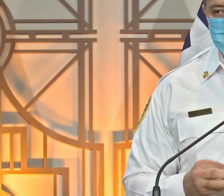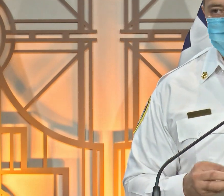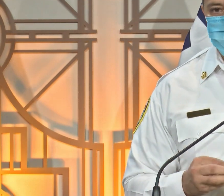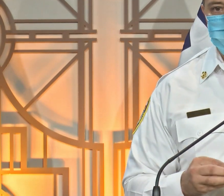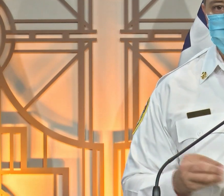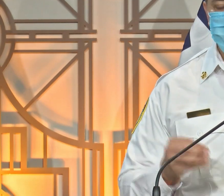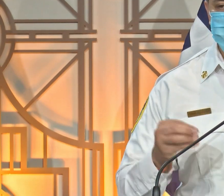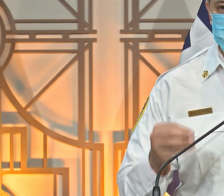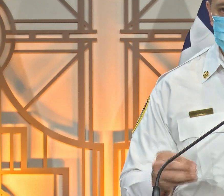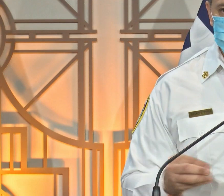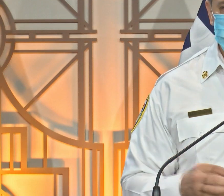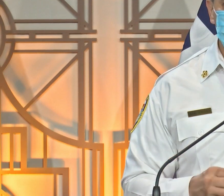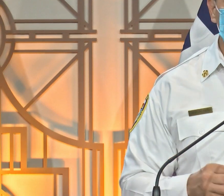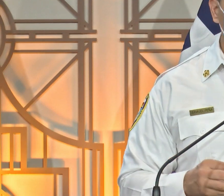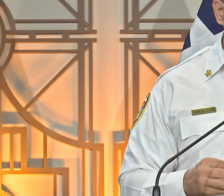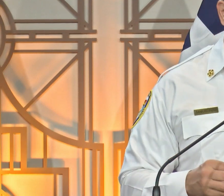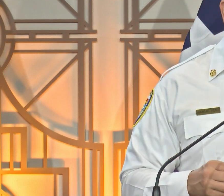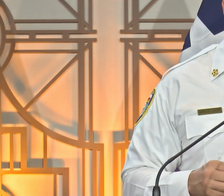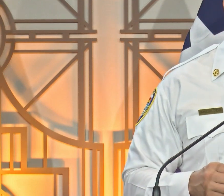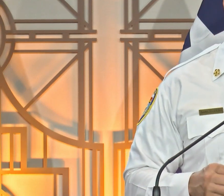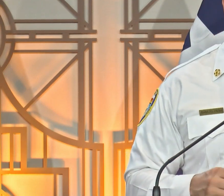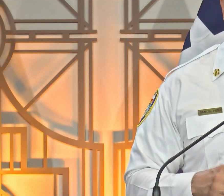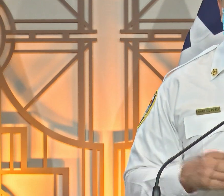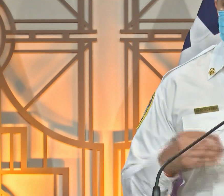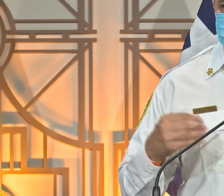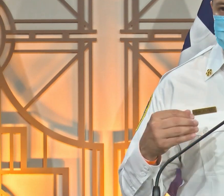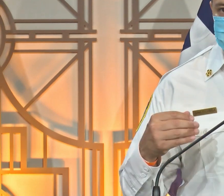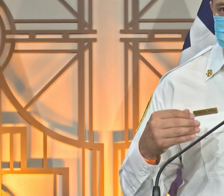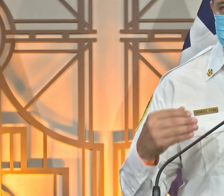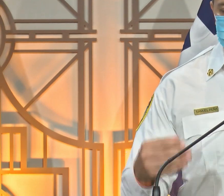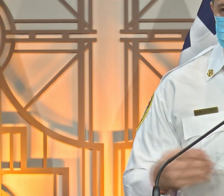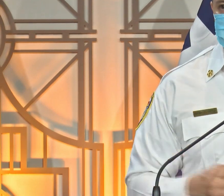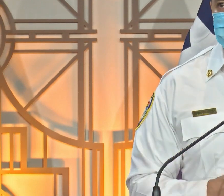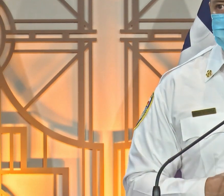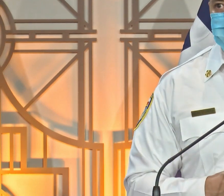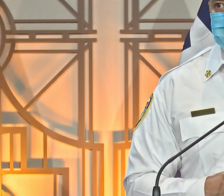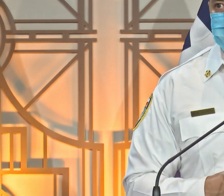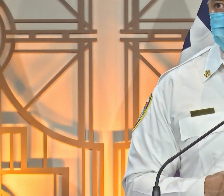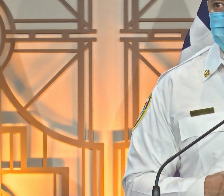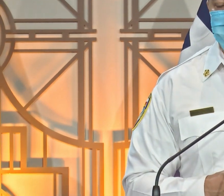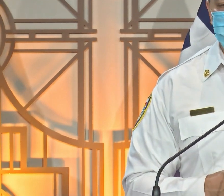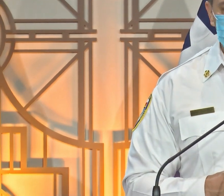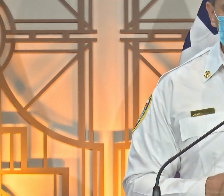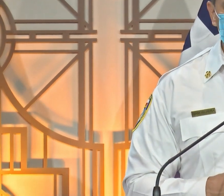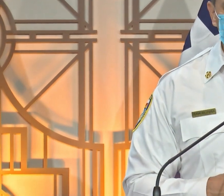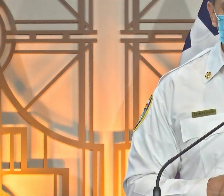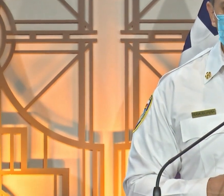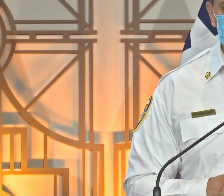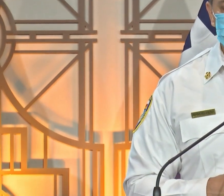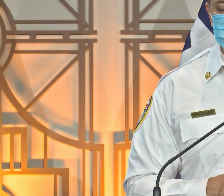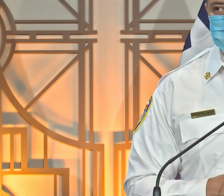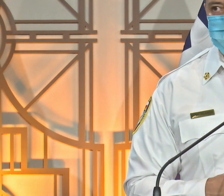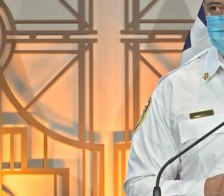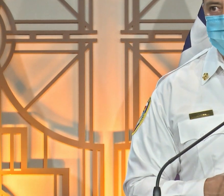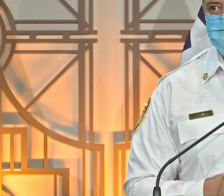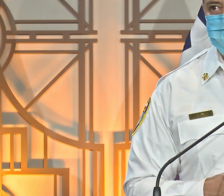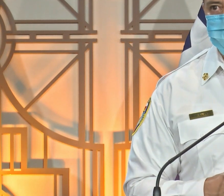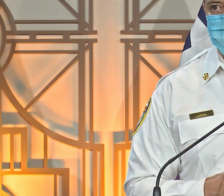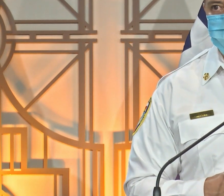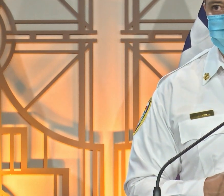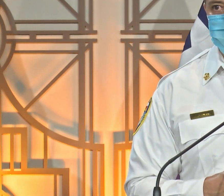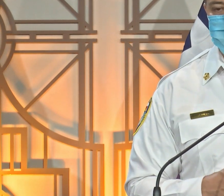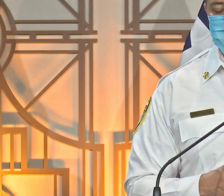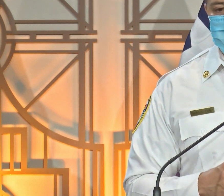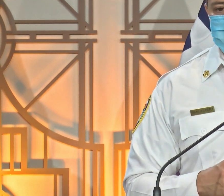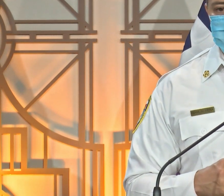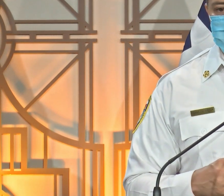haciendo todo para proteger a sus pacientes, para proteger a los doctores y a los que están ahí acudiendo a estos sitios para